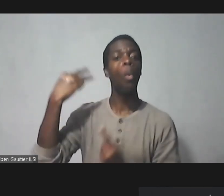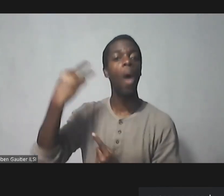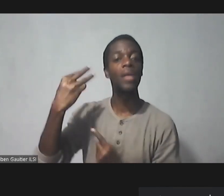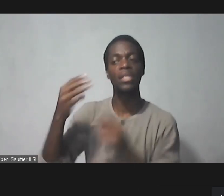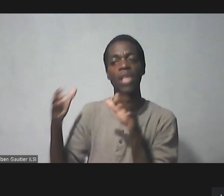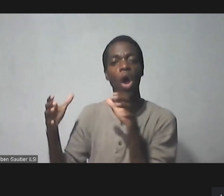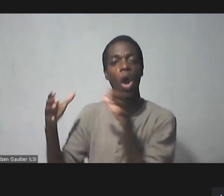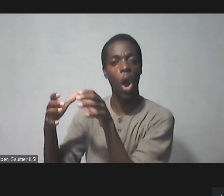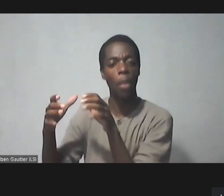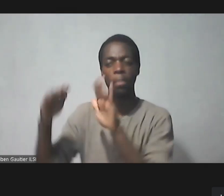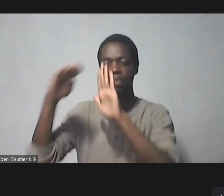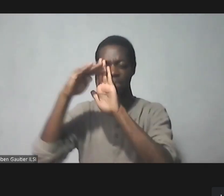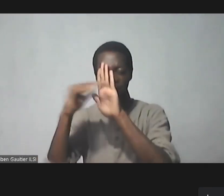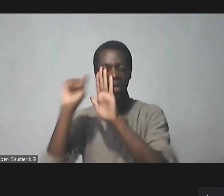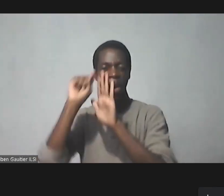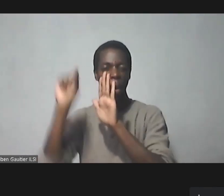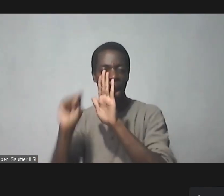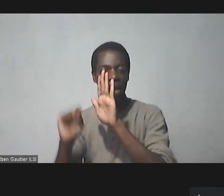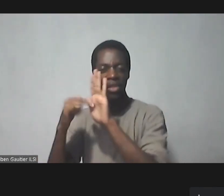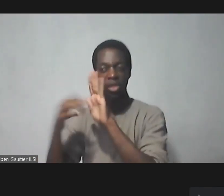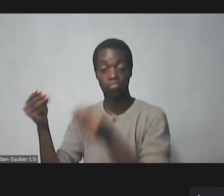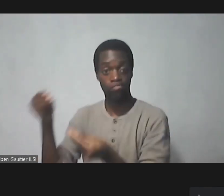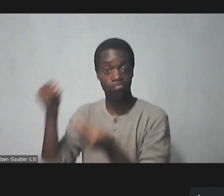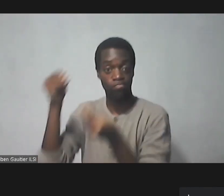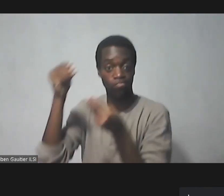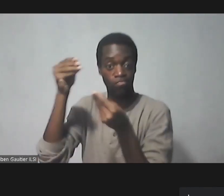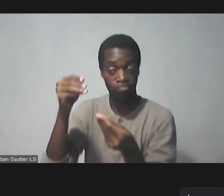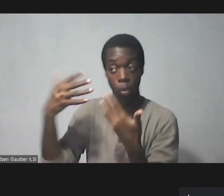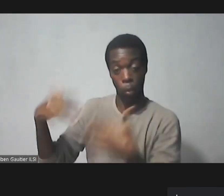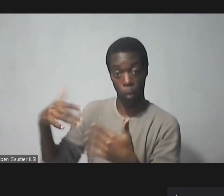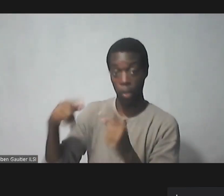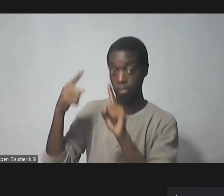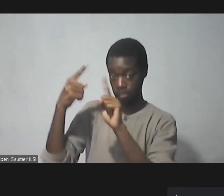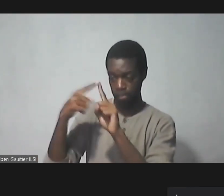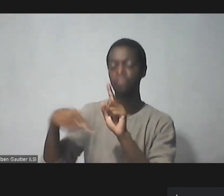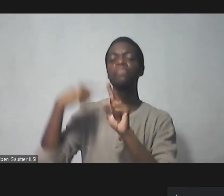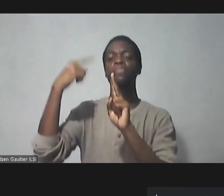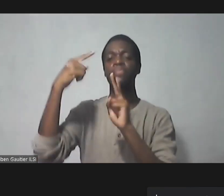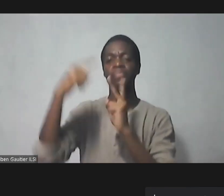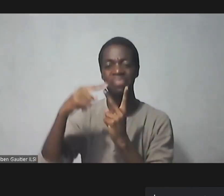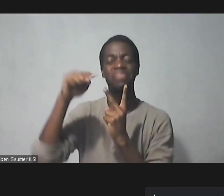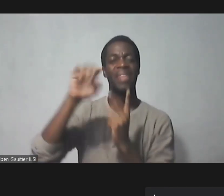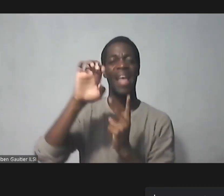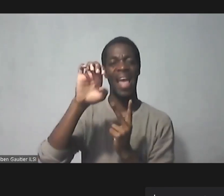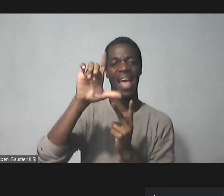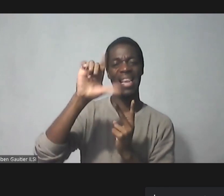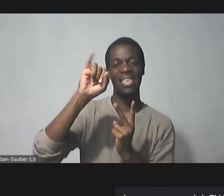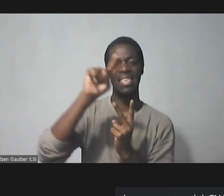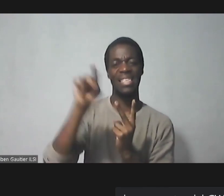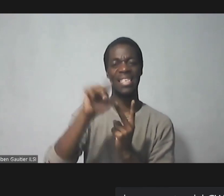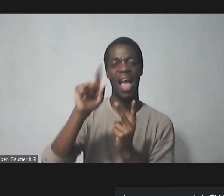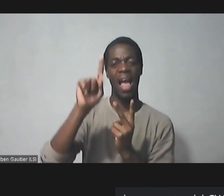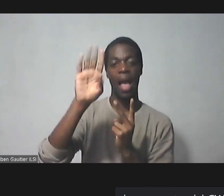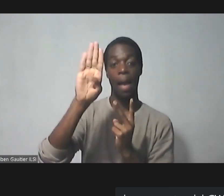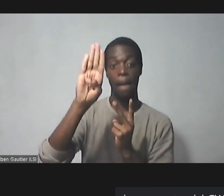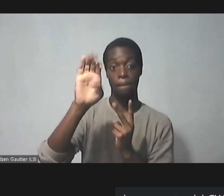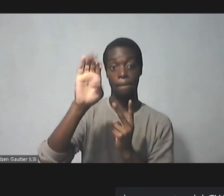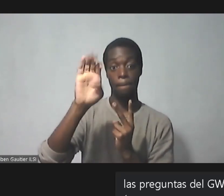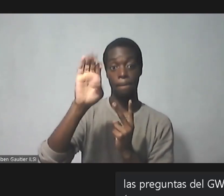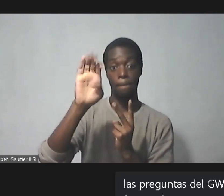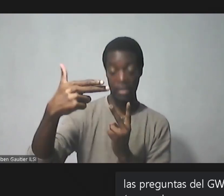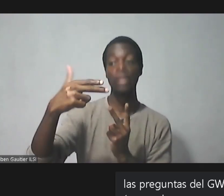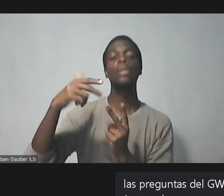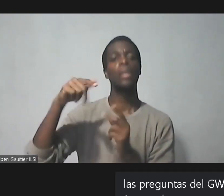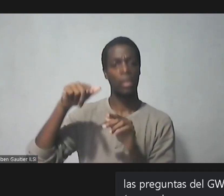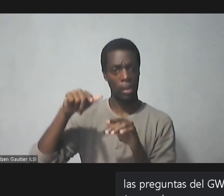información. Luego nos ha compartido Elizabeth un poco de la experiencia de lo que se ha hecho por el grupo de personas